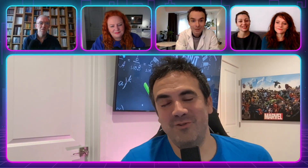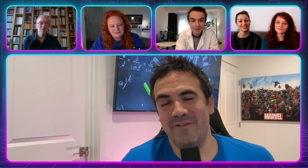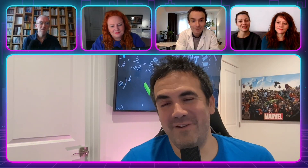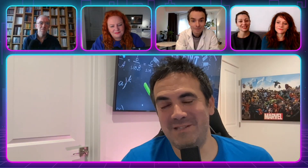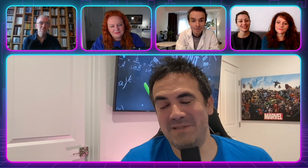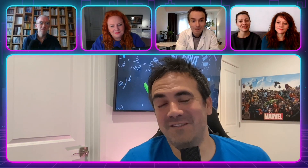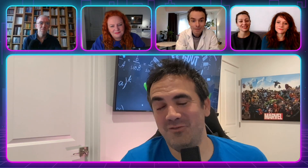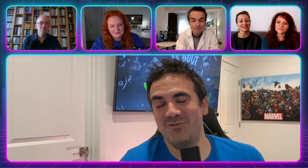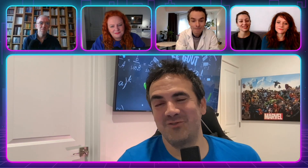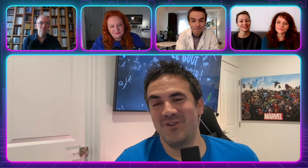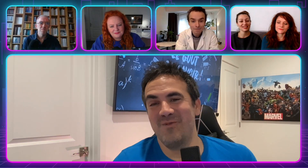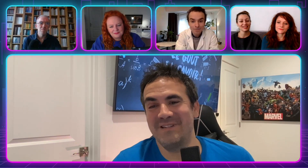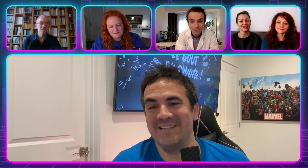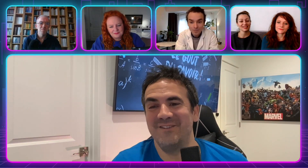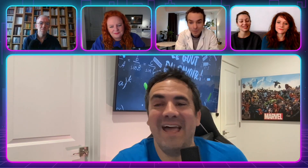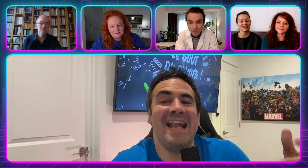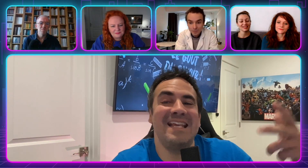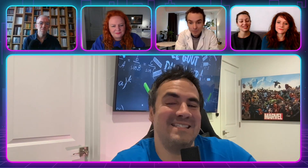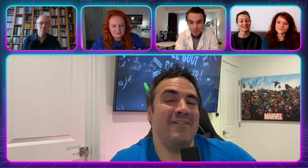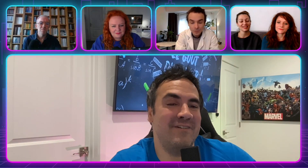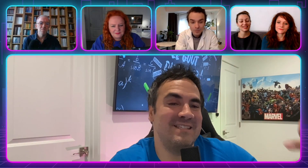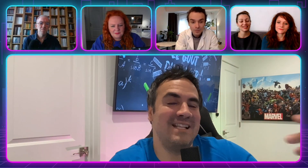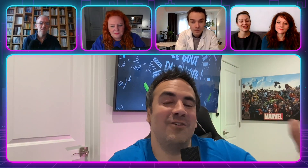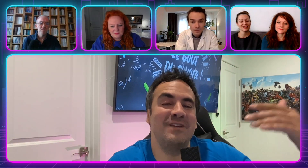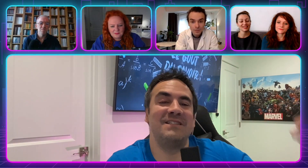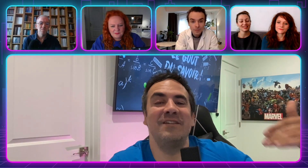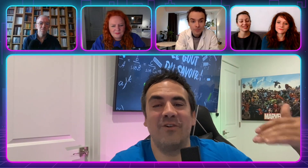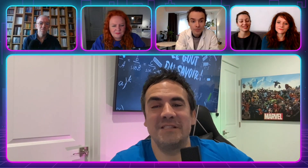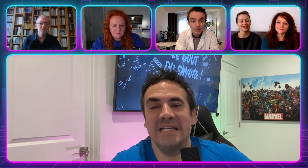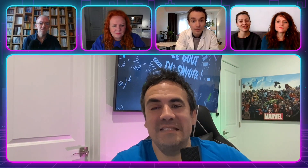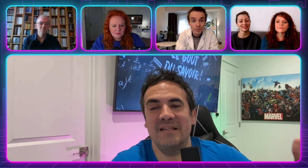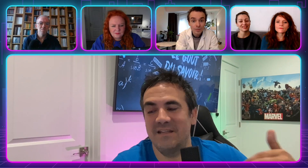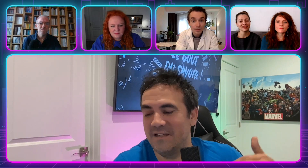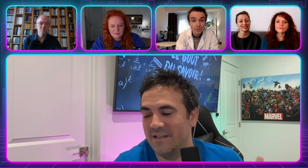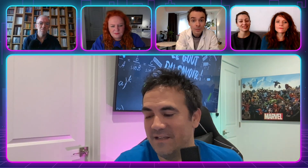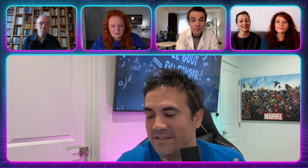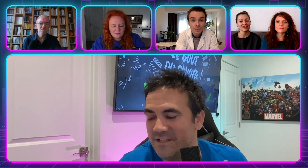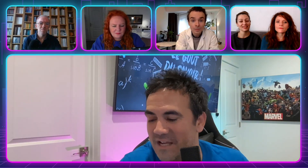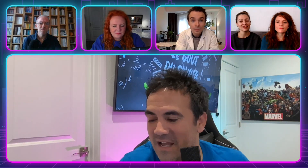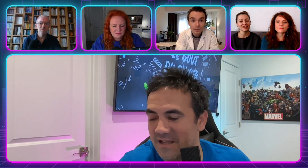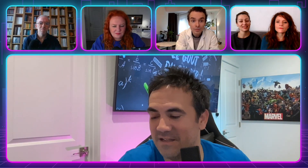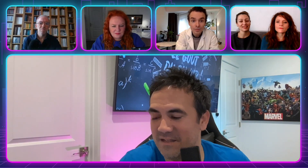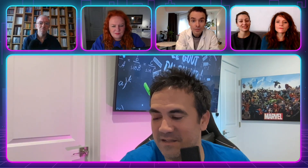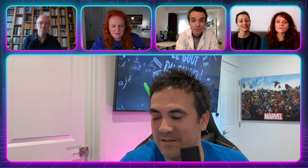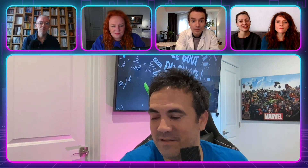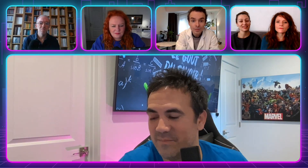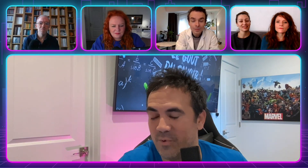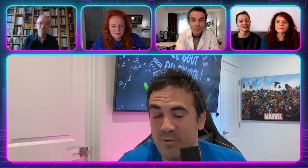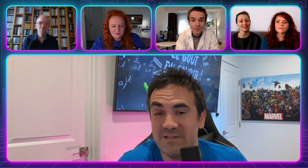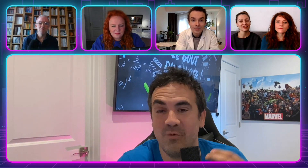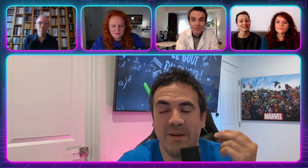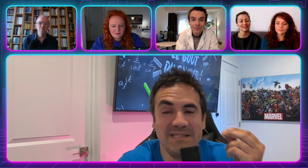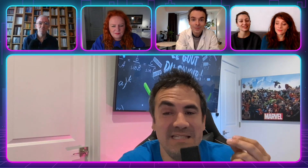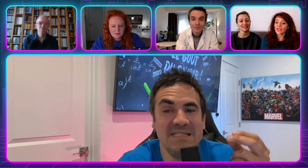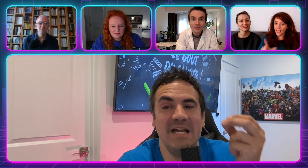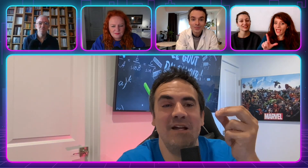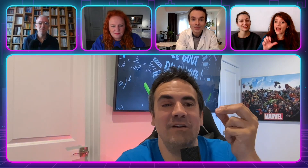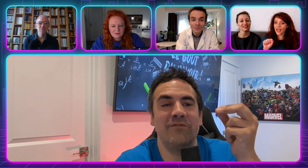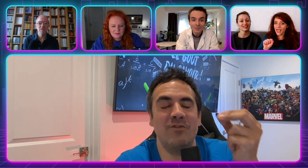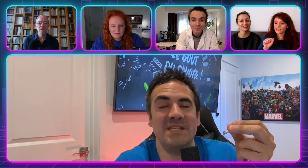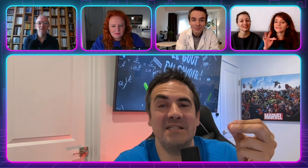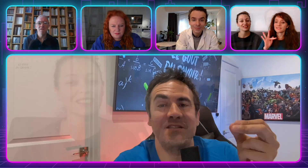Alors aujourd'hui, on va faire une espèce d'introduction justement à cette LSF, cette langue des signes française. Déjà, pourquoi est-ce qu'on